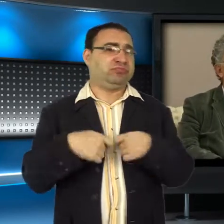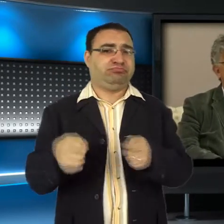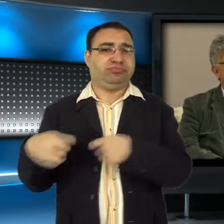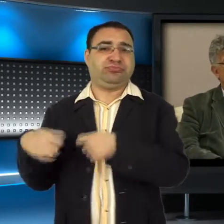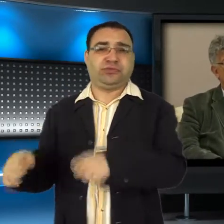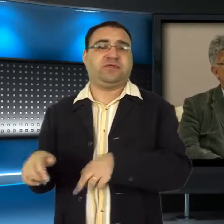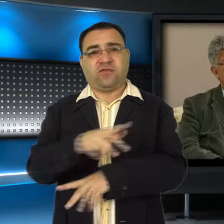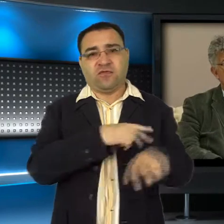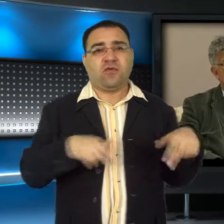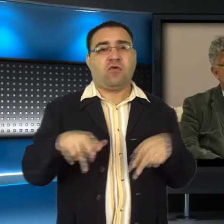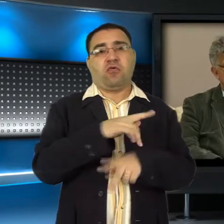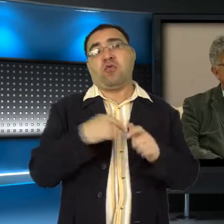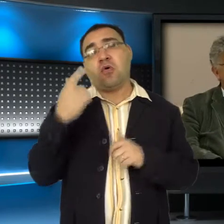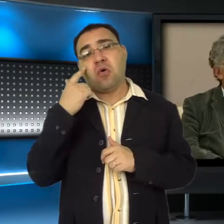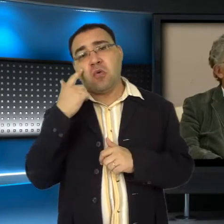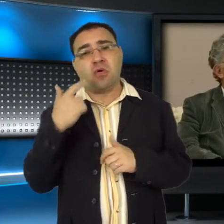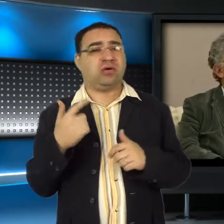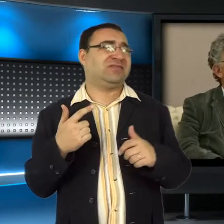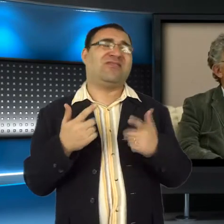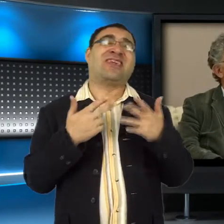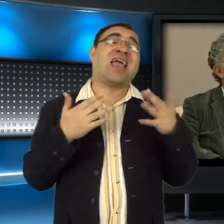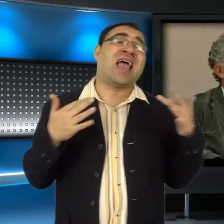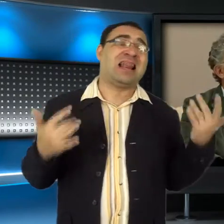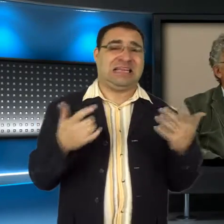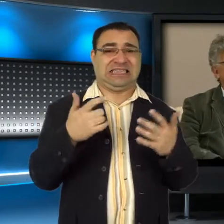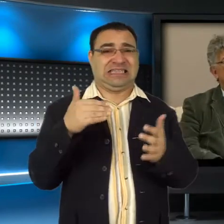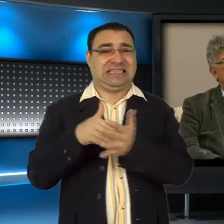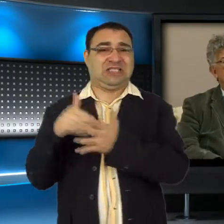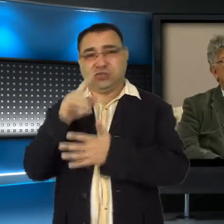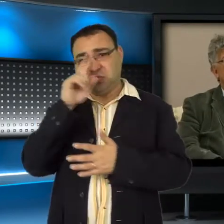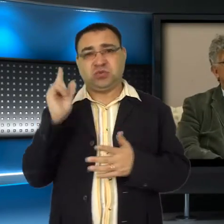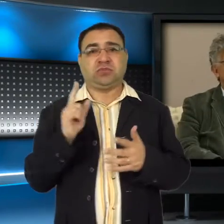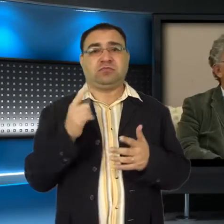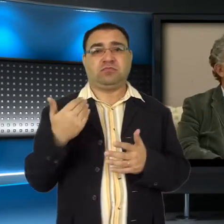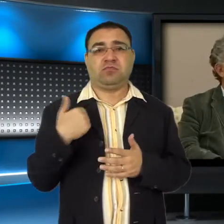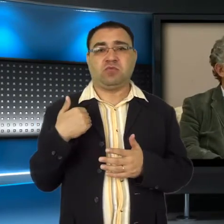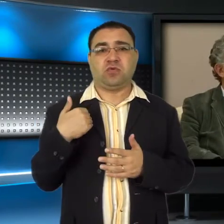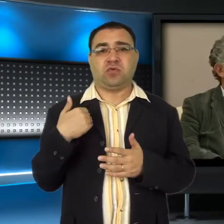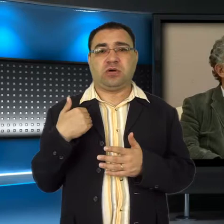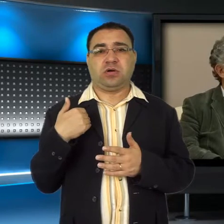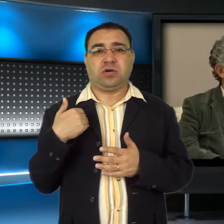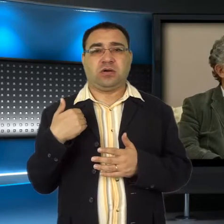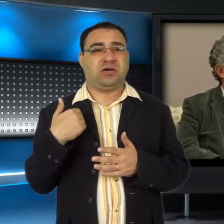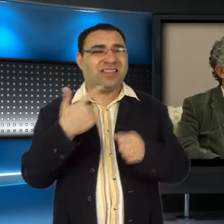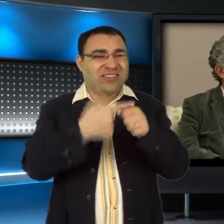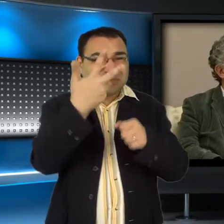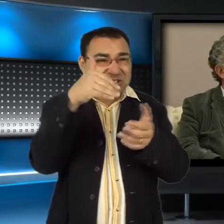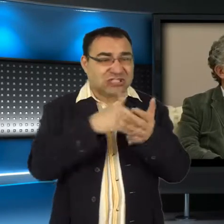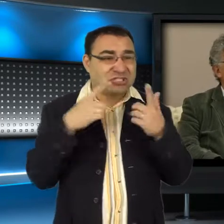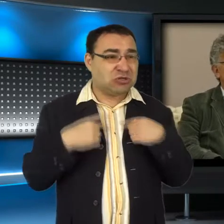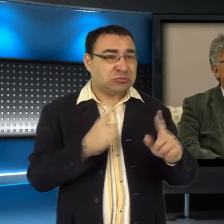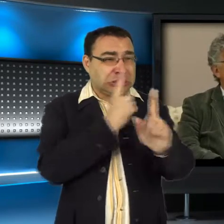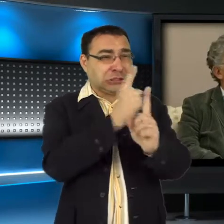sklepach wokół i przechodzi dosłownie dziesiątki tysięcy ludzi, zarejestrowano wizytę 25 tysięcy osób w tym